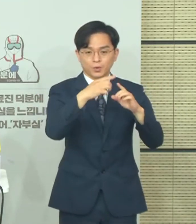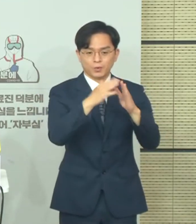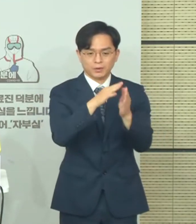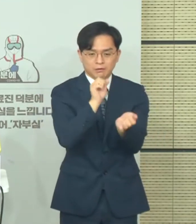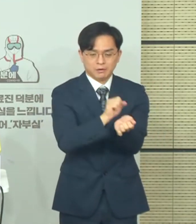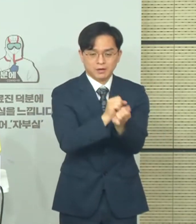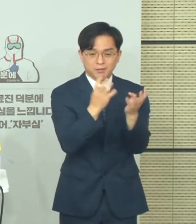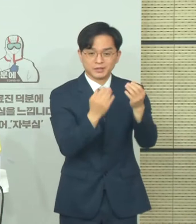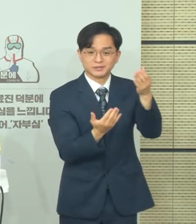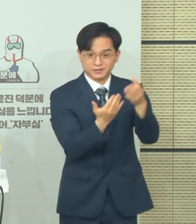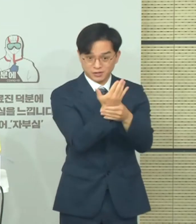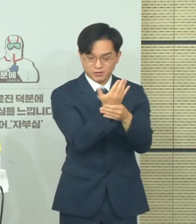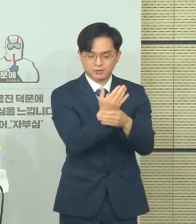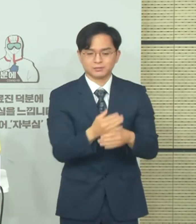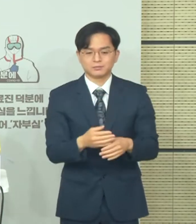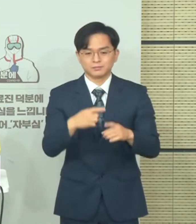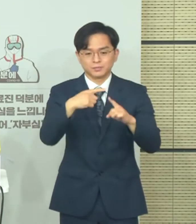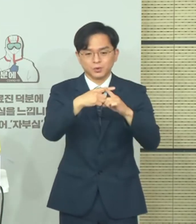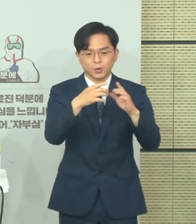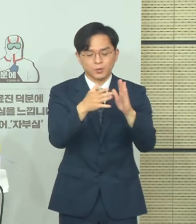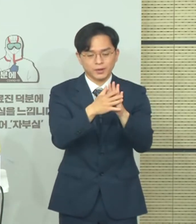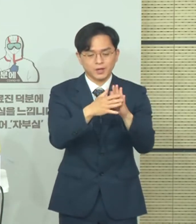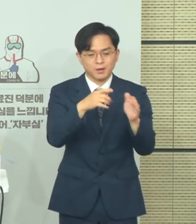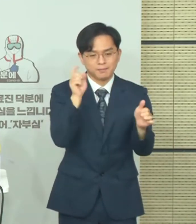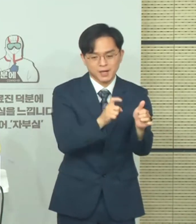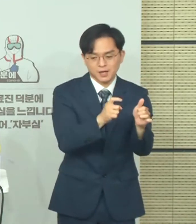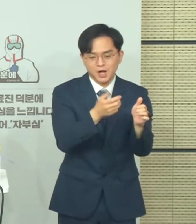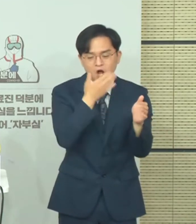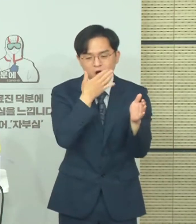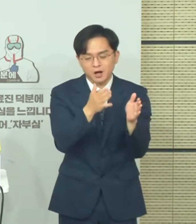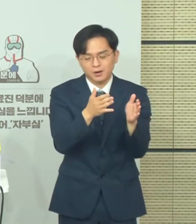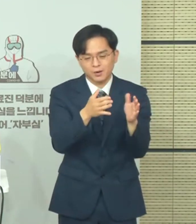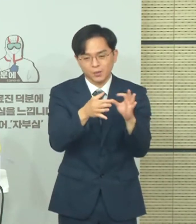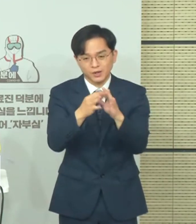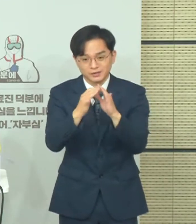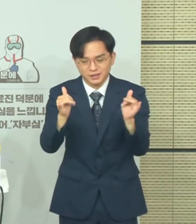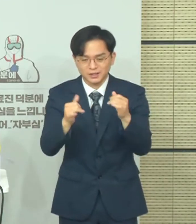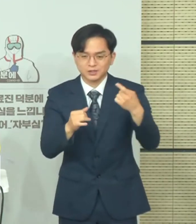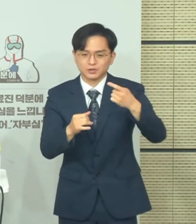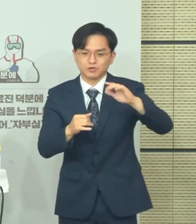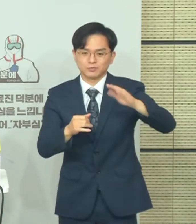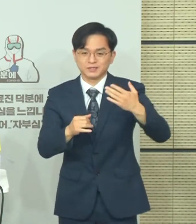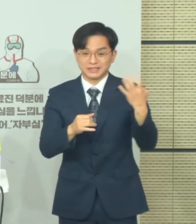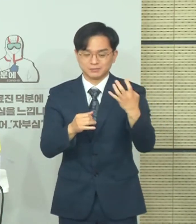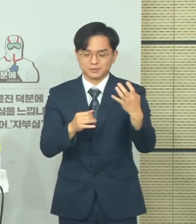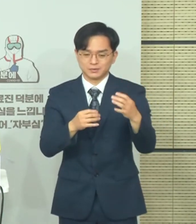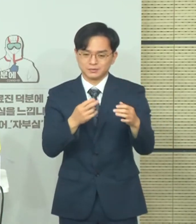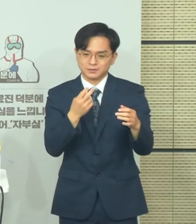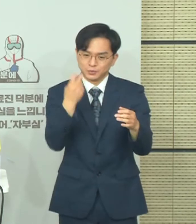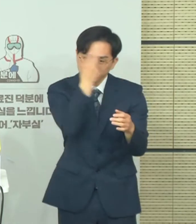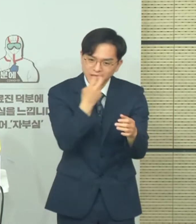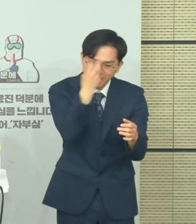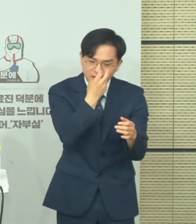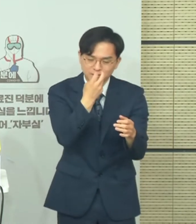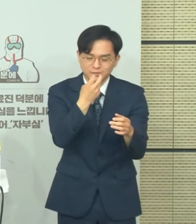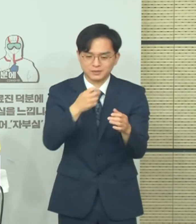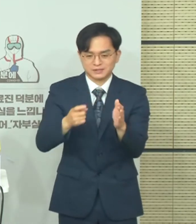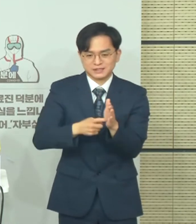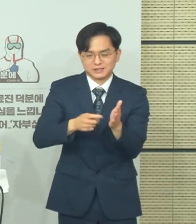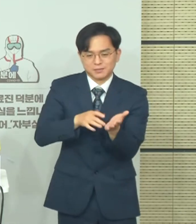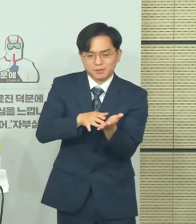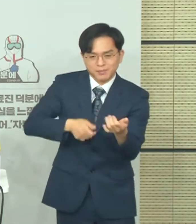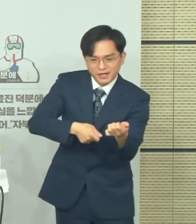접촉한 1945 명을 전수 검사 하 고 긴급 방역 조치를 실시하였습니다 앞으로도